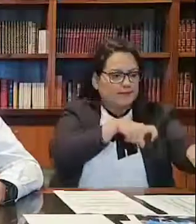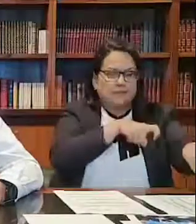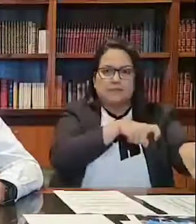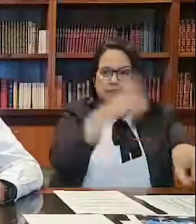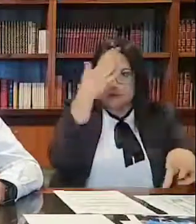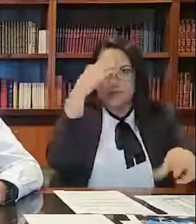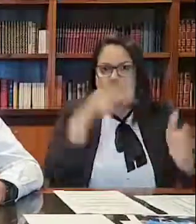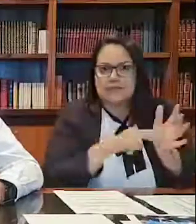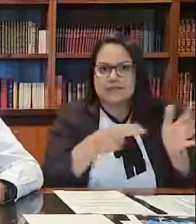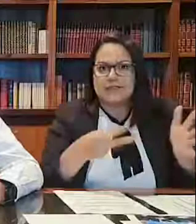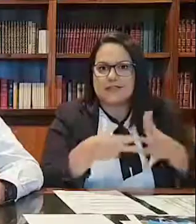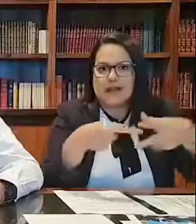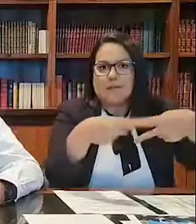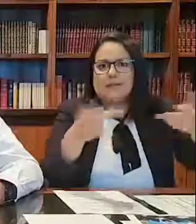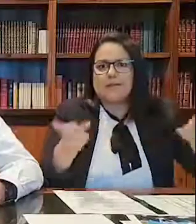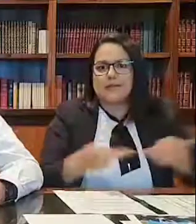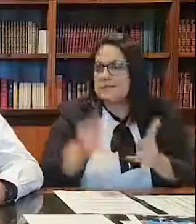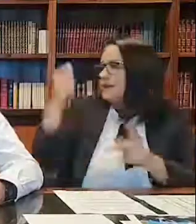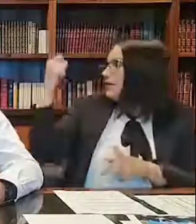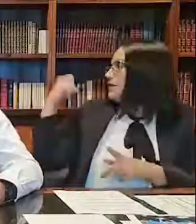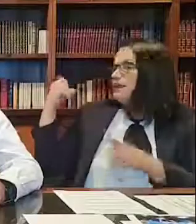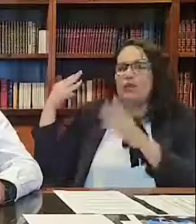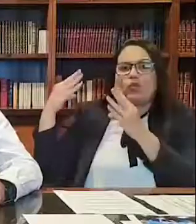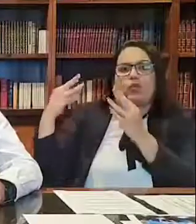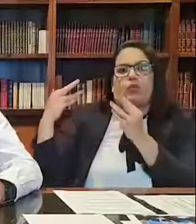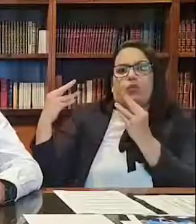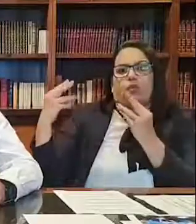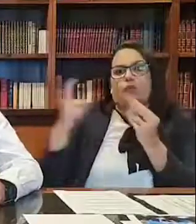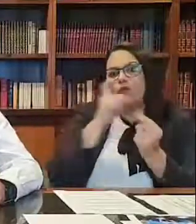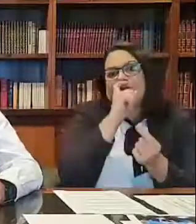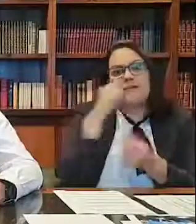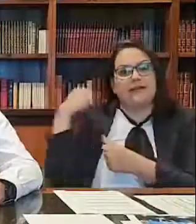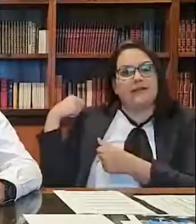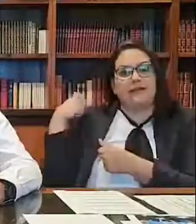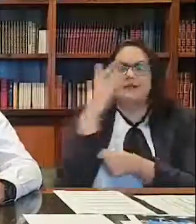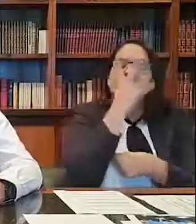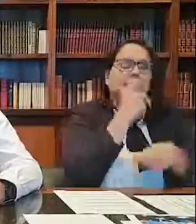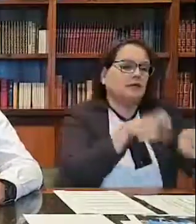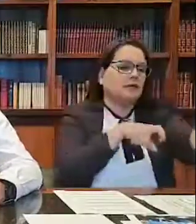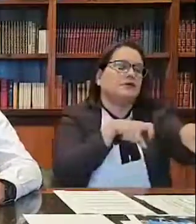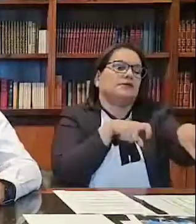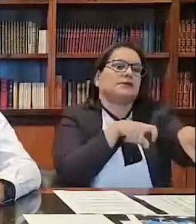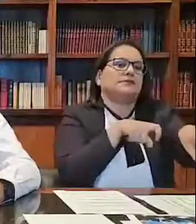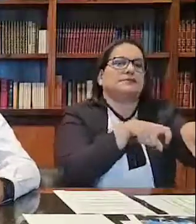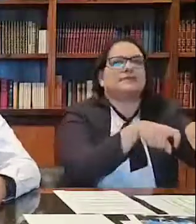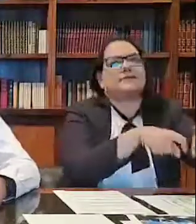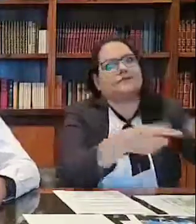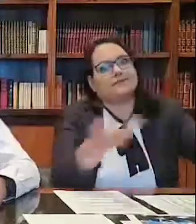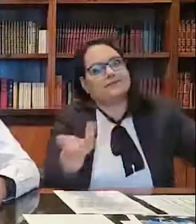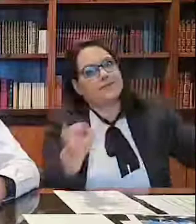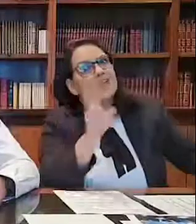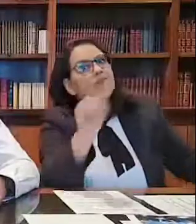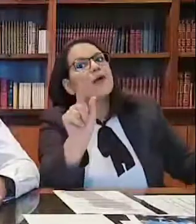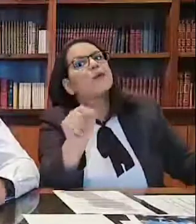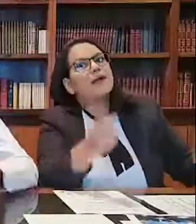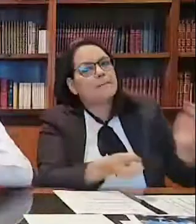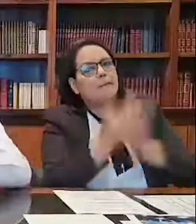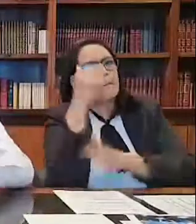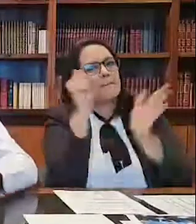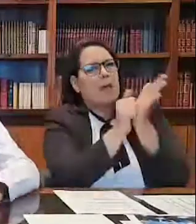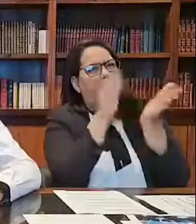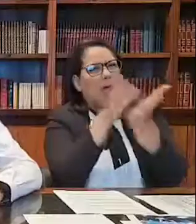atrasado em outra infernizar a vida do motociclista e eu não me entender né criar a indústria da multa